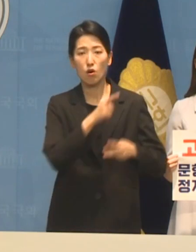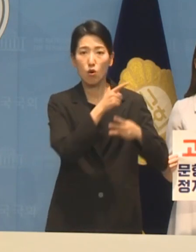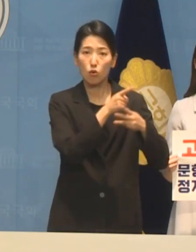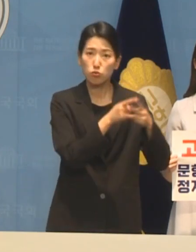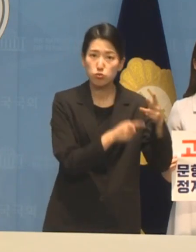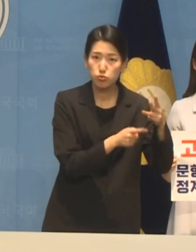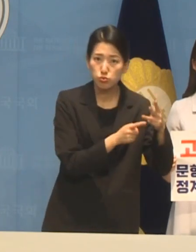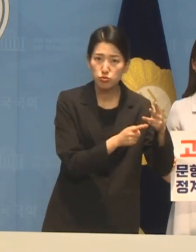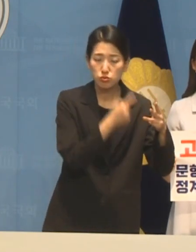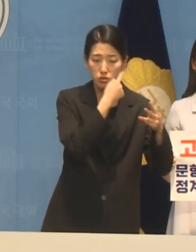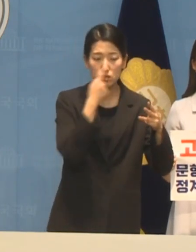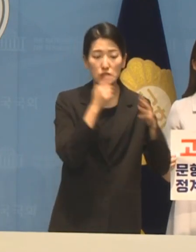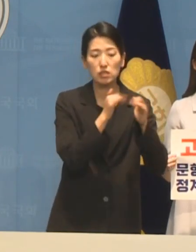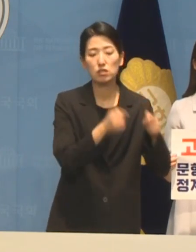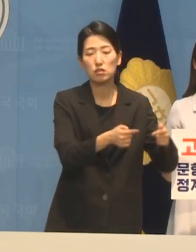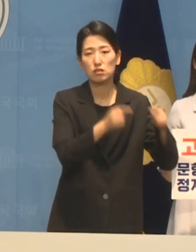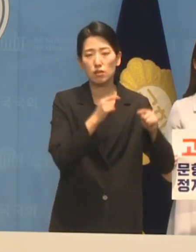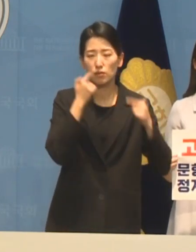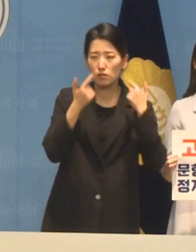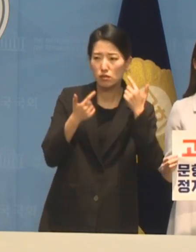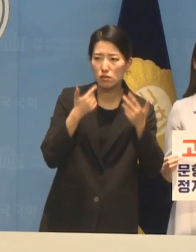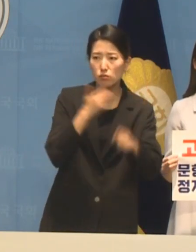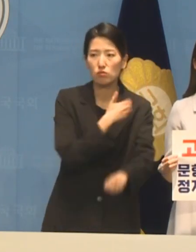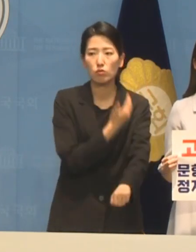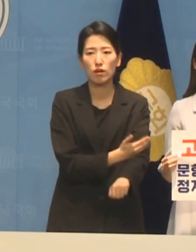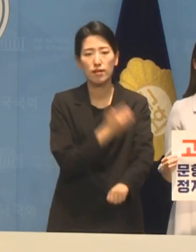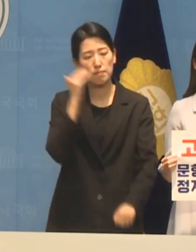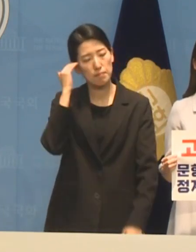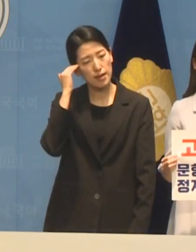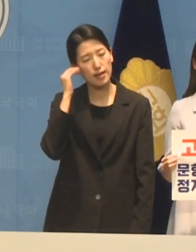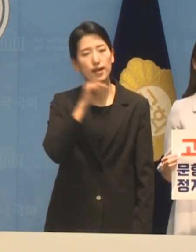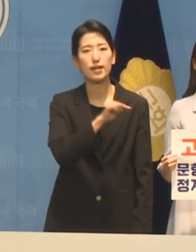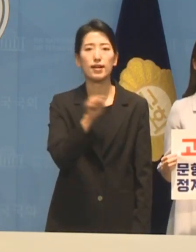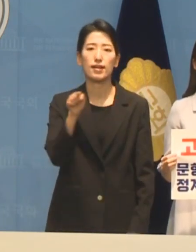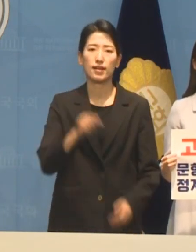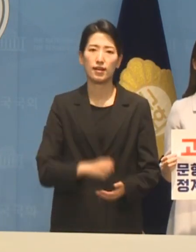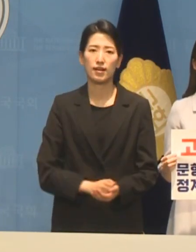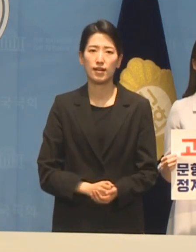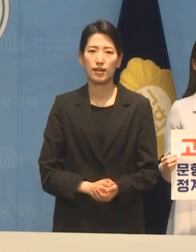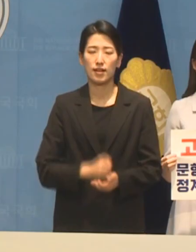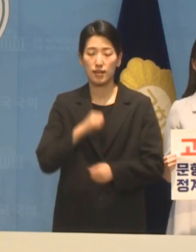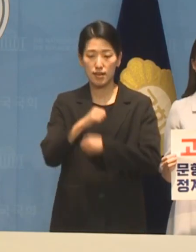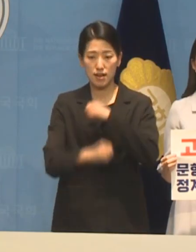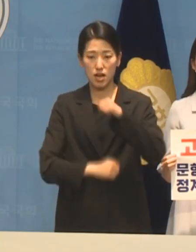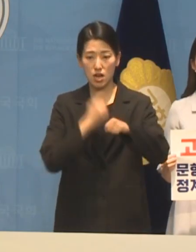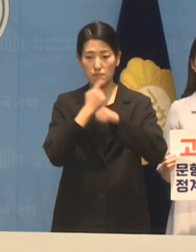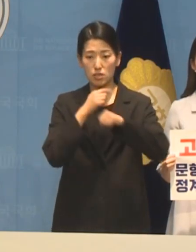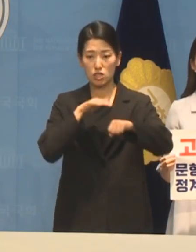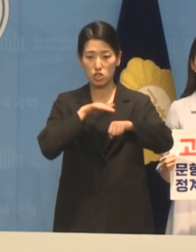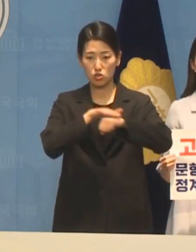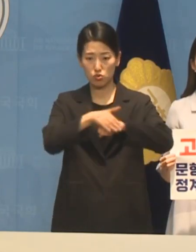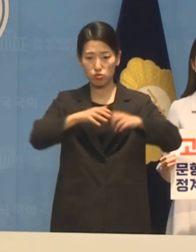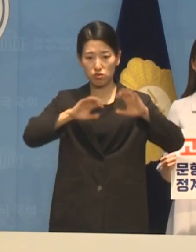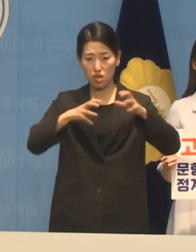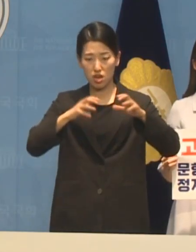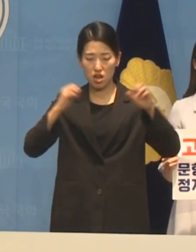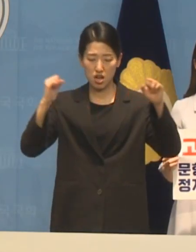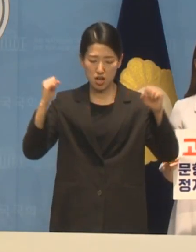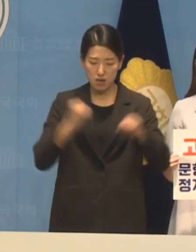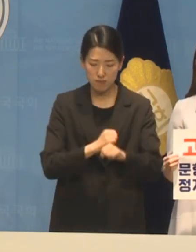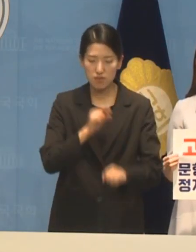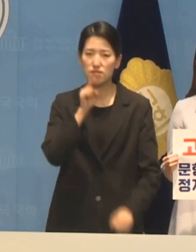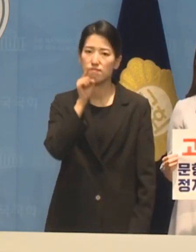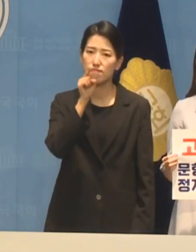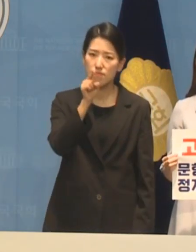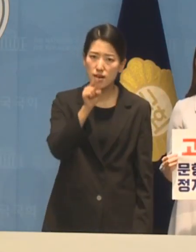심판에 참여하는 권리를 방해하였고 그들이 자유민주주의 대한민국 법치를 무너뜨리는 것으로서